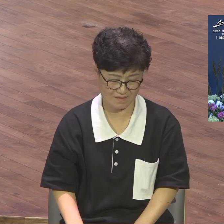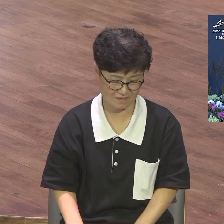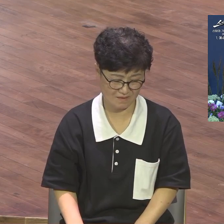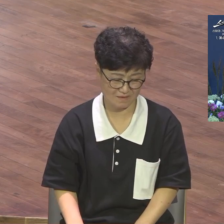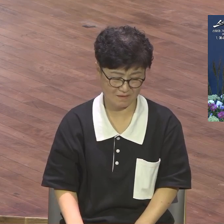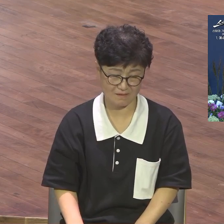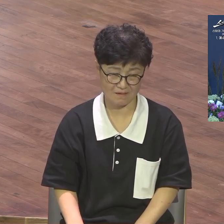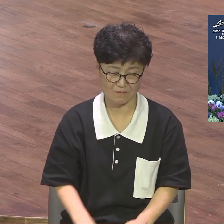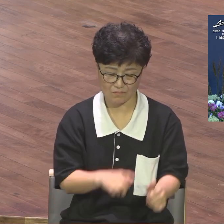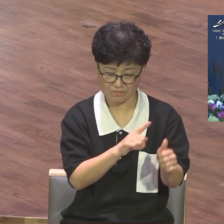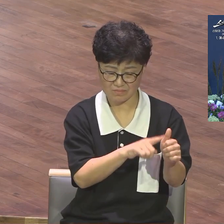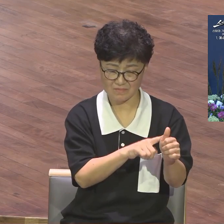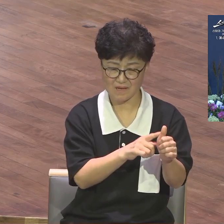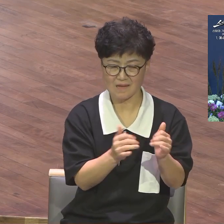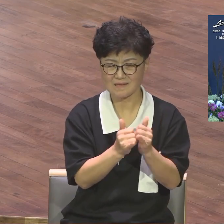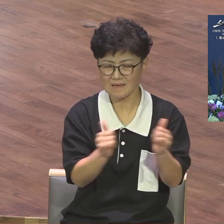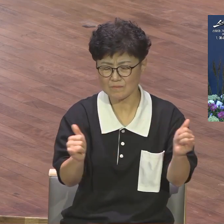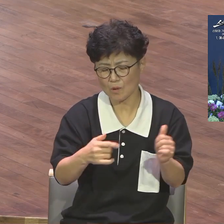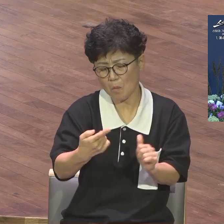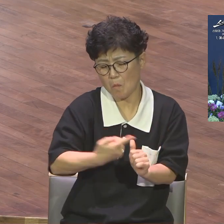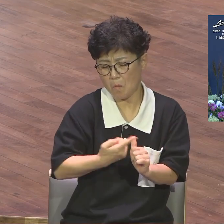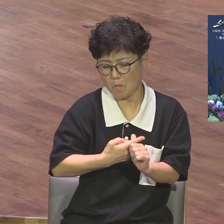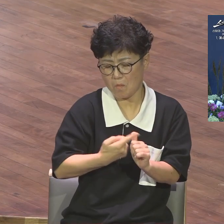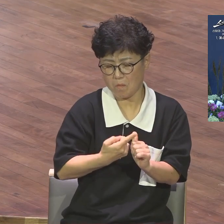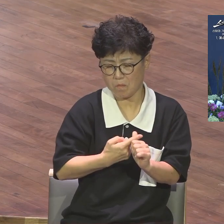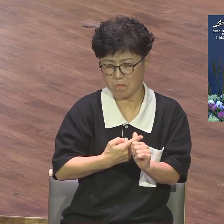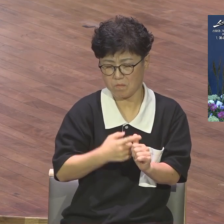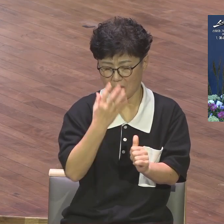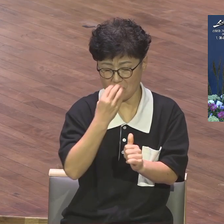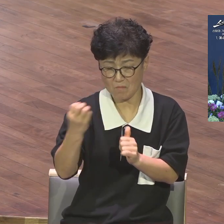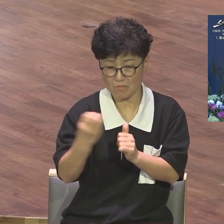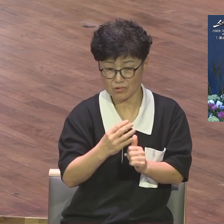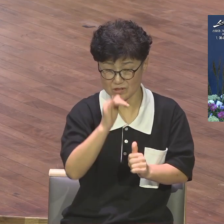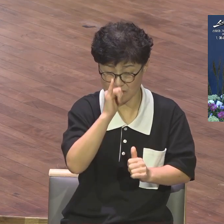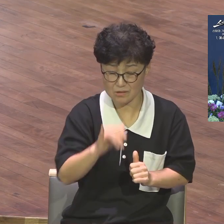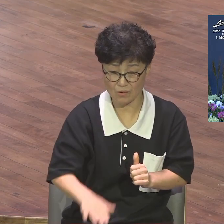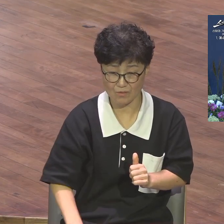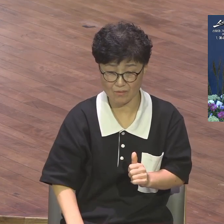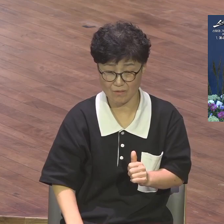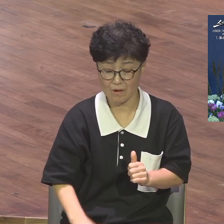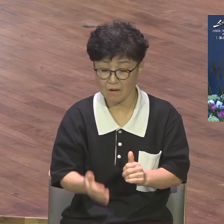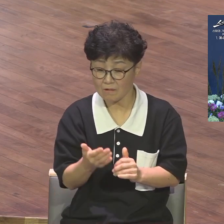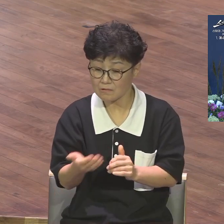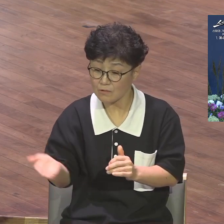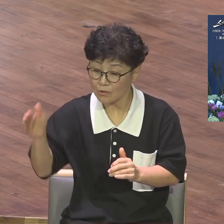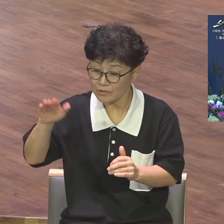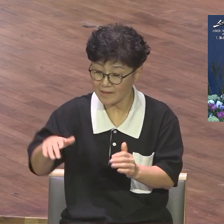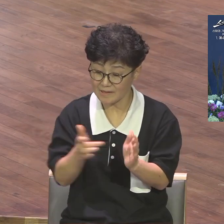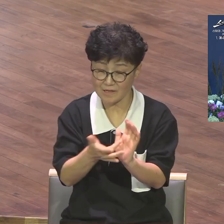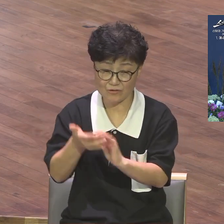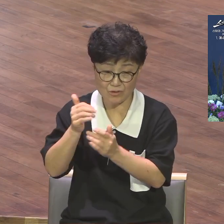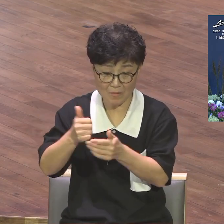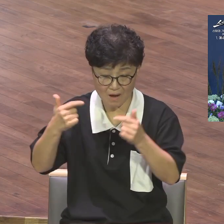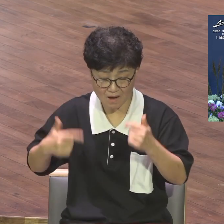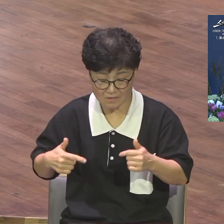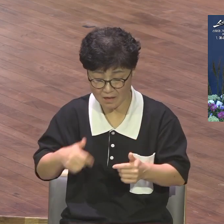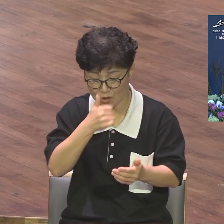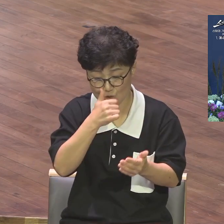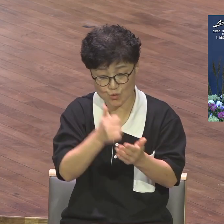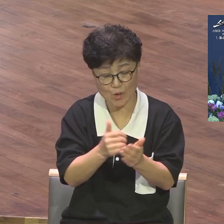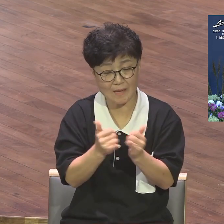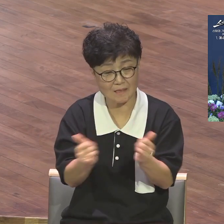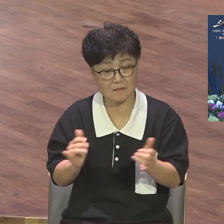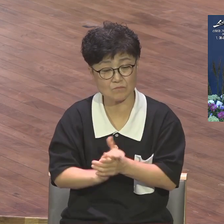나를 죄인 취급하고 경멸하는데 예수라는 자는 세리와 죄인들과 친구가 된다. 여기 굉장히 호기심을 갖게